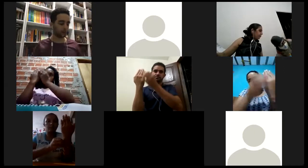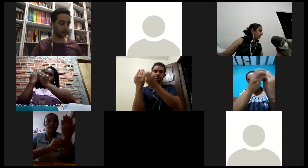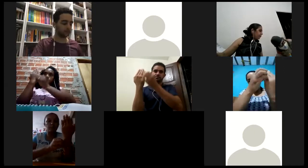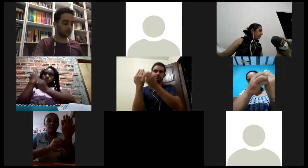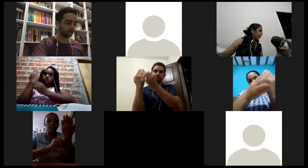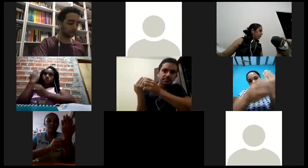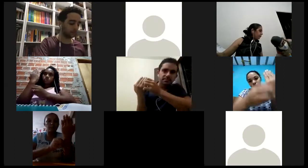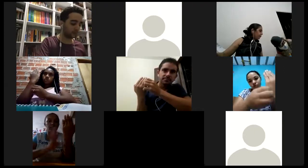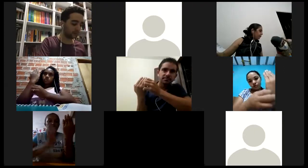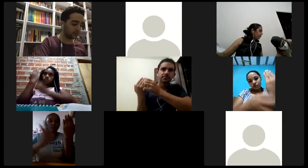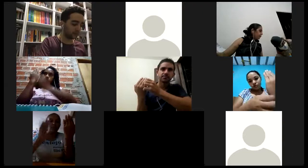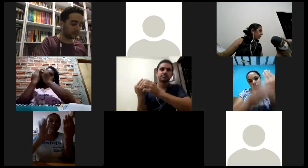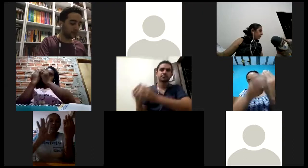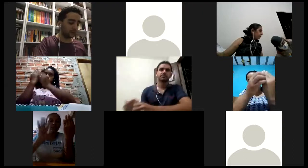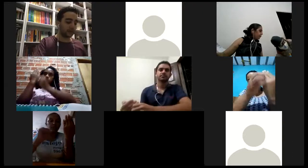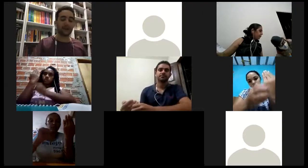Caderno.